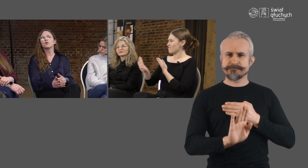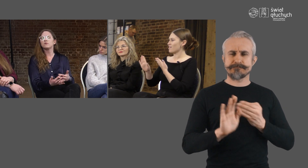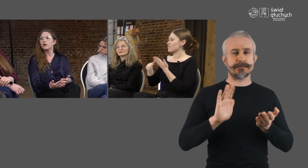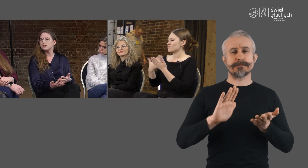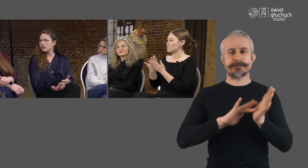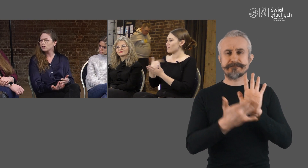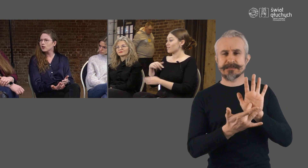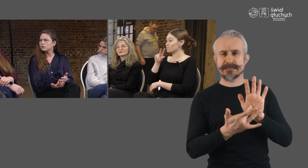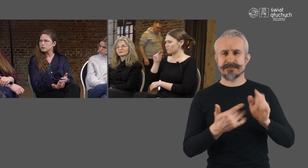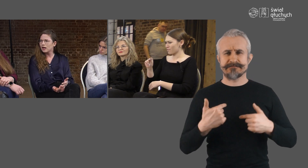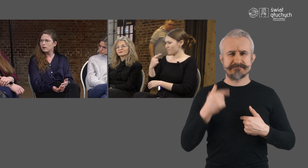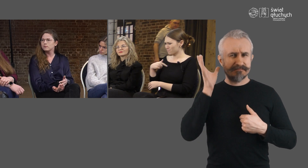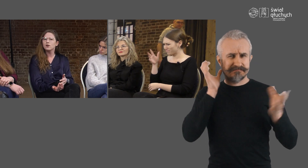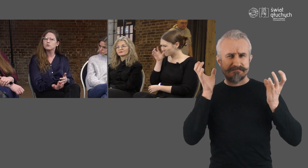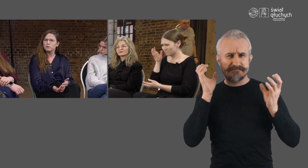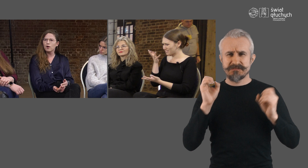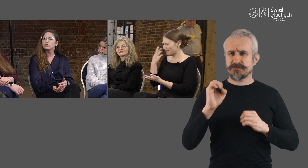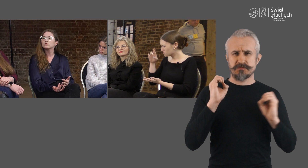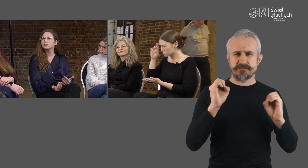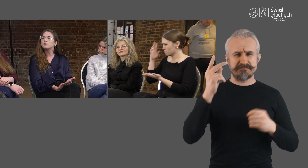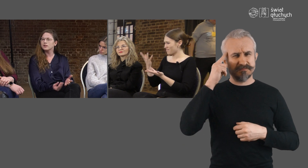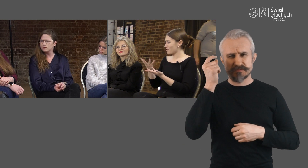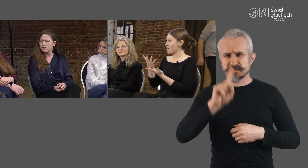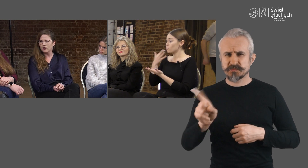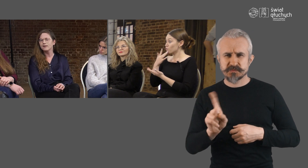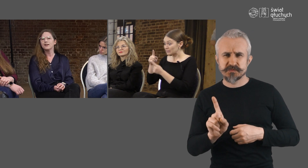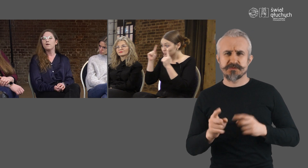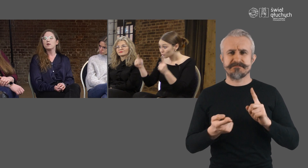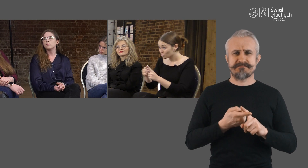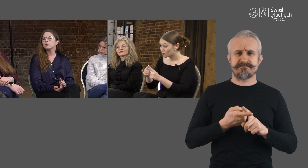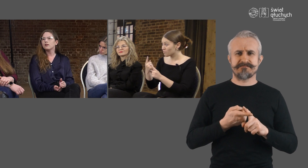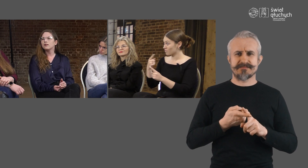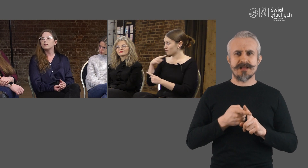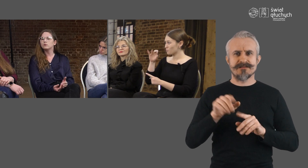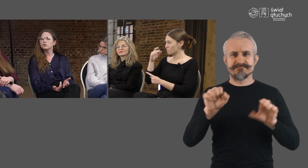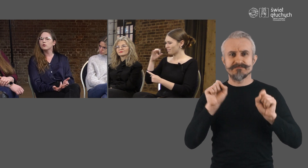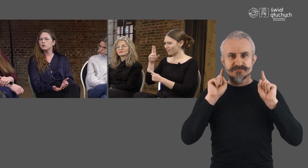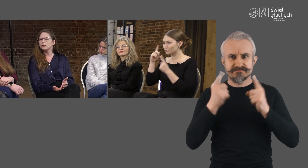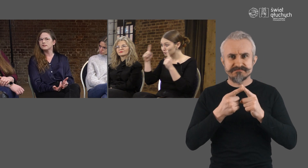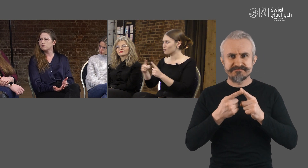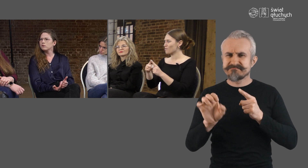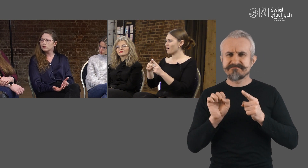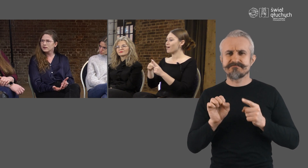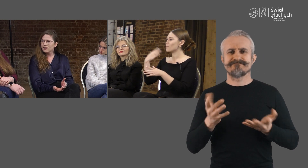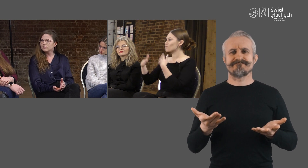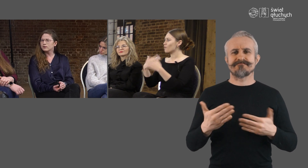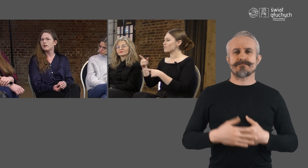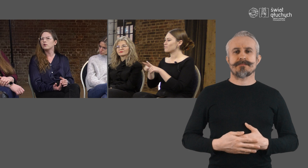gdy na przykład mówiłam, że czegoś nie usłyszałam, nie rozumiałam, no to skup się, Dominika. Później dużo było też zabaw głuchy telefon,